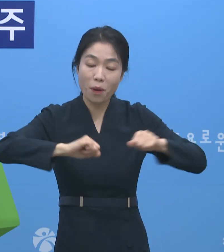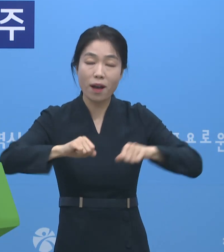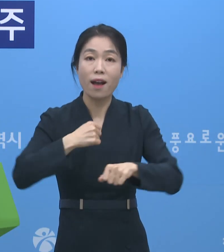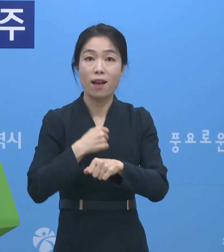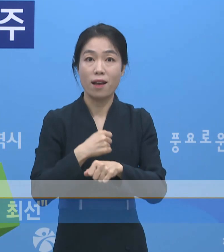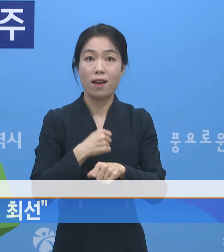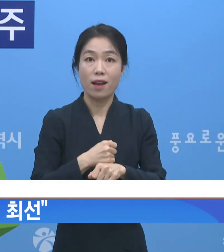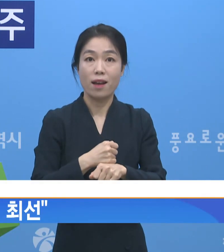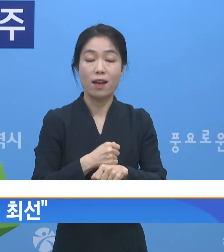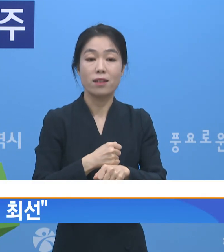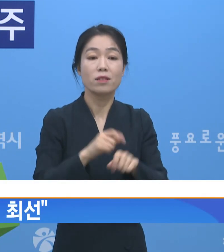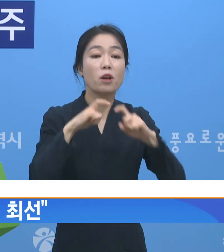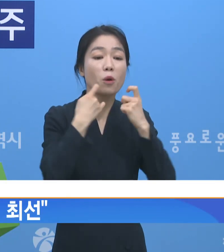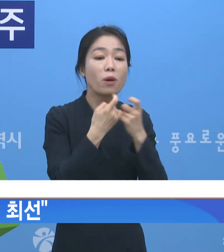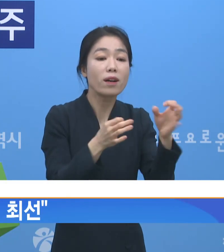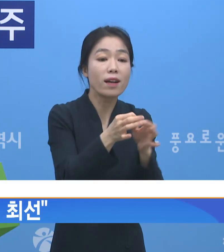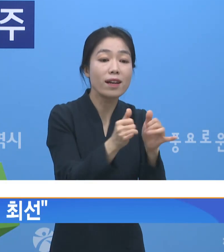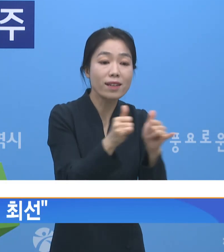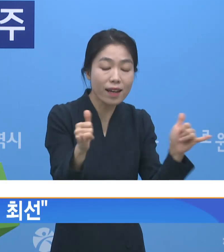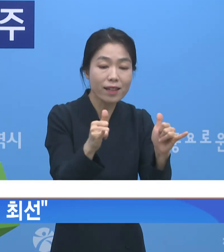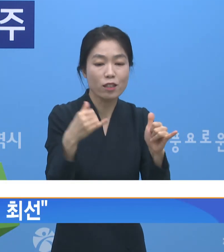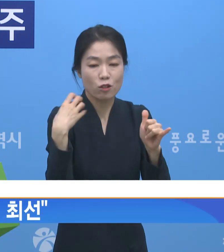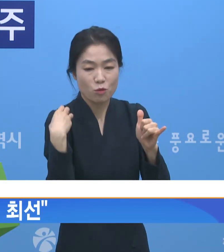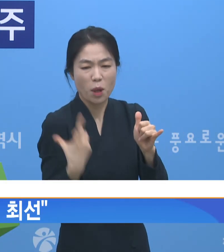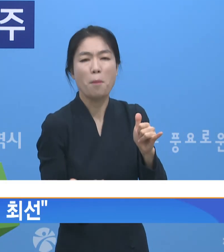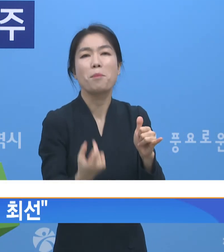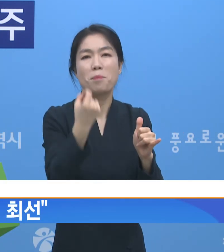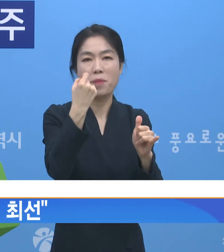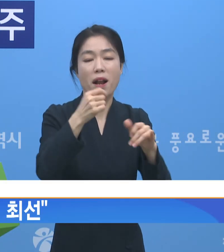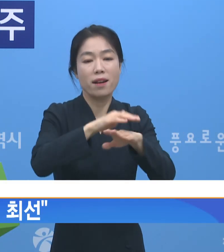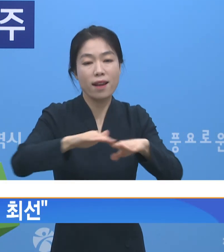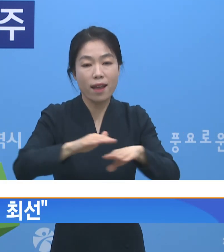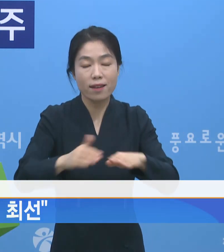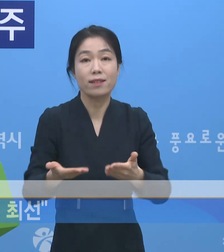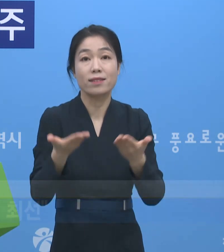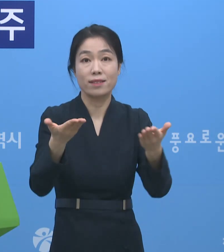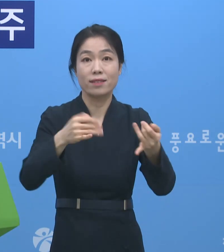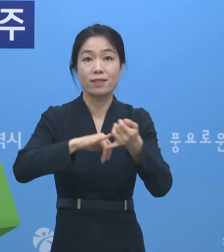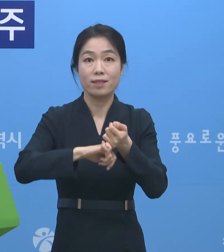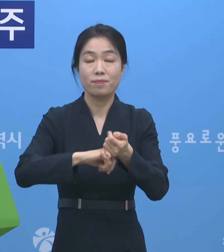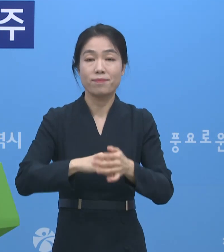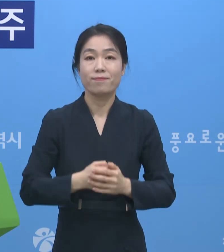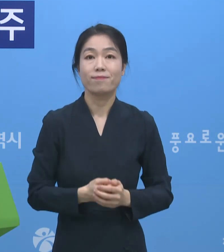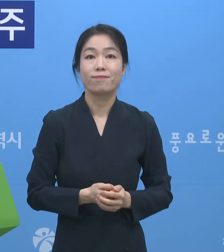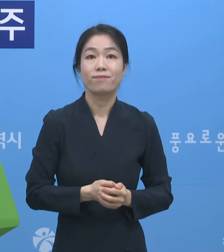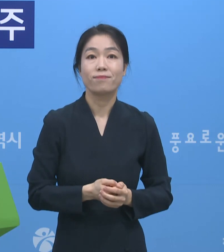활성화시켜서 소상공인의 부담을 최대한 빨리 덜어드리겠습니다.